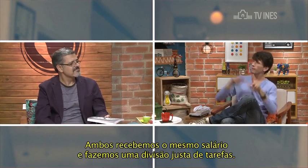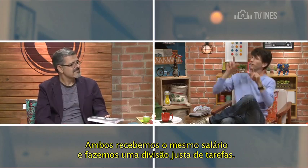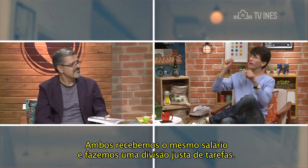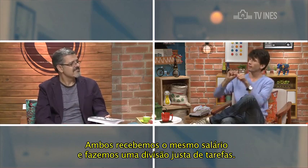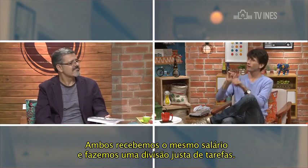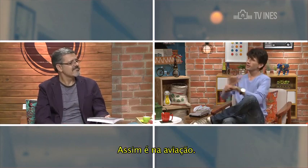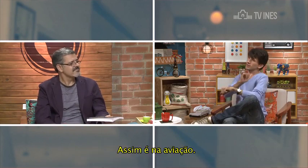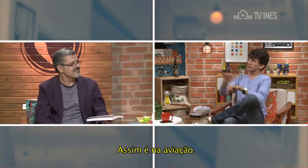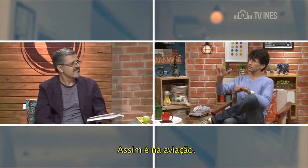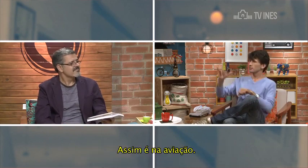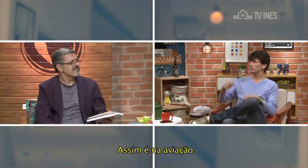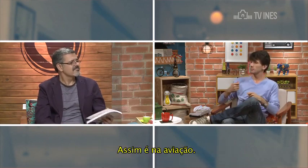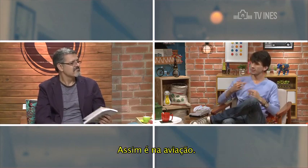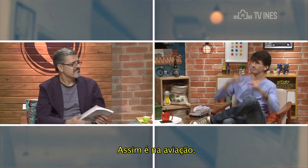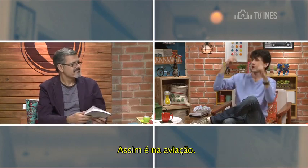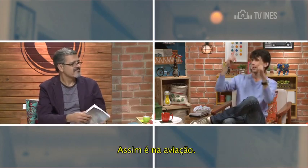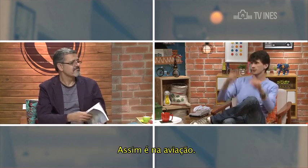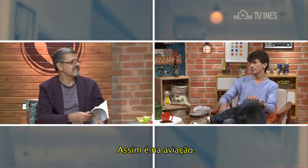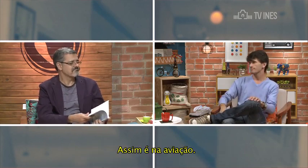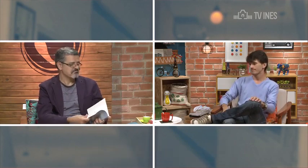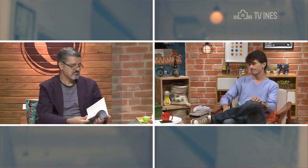tarefas assim é na Aviação